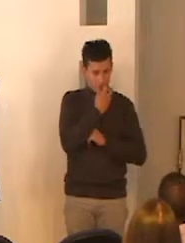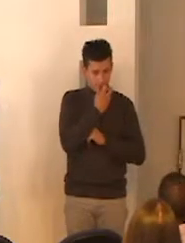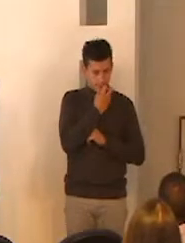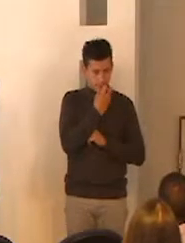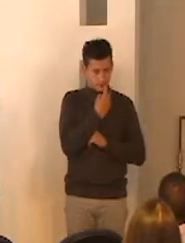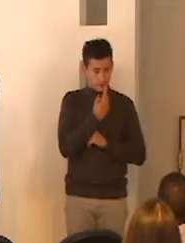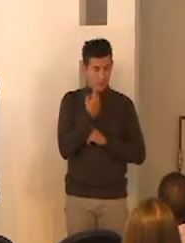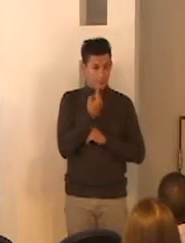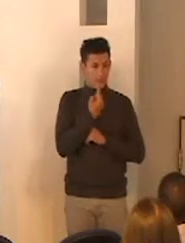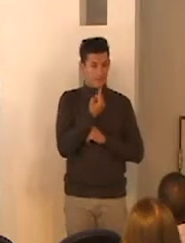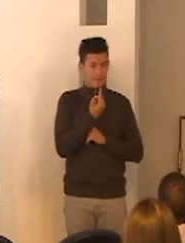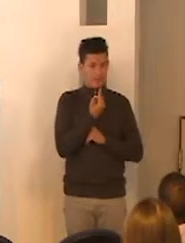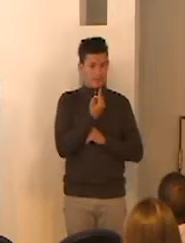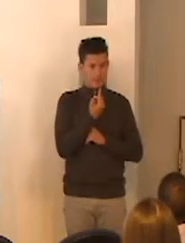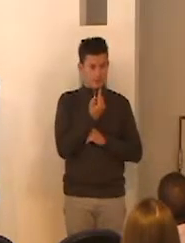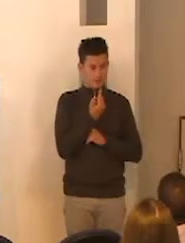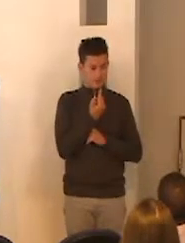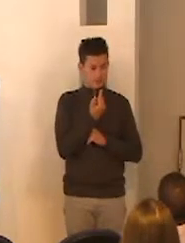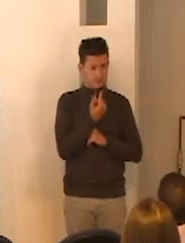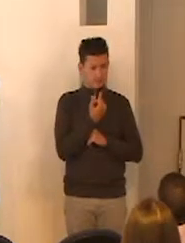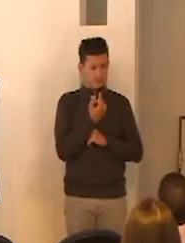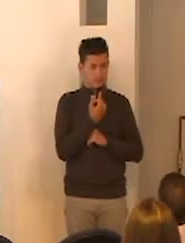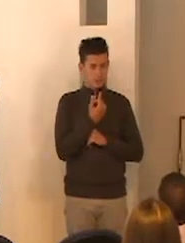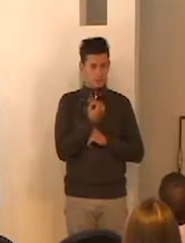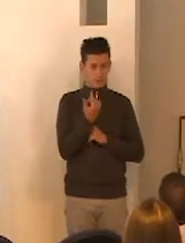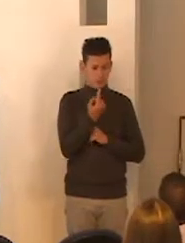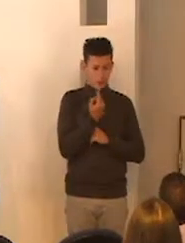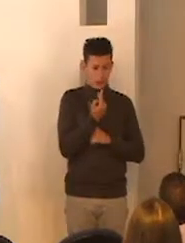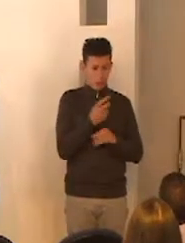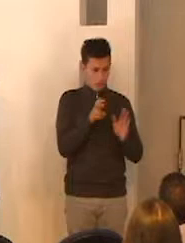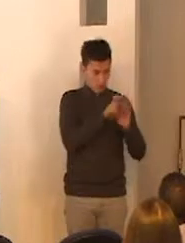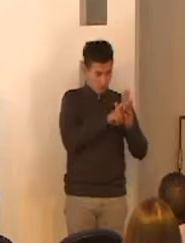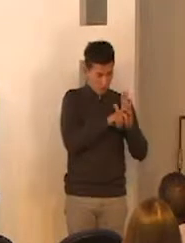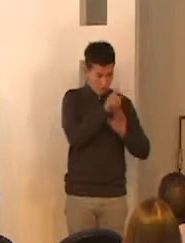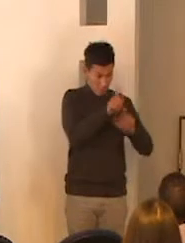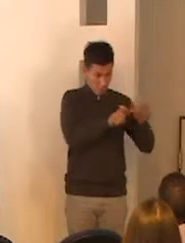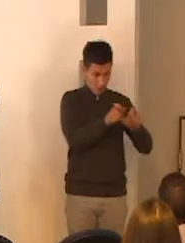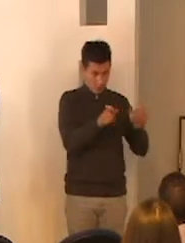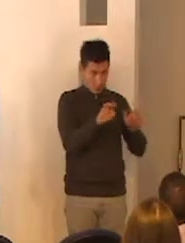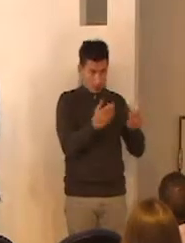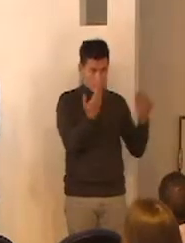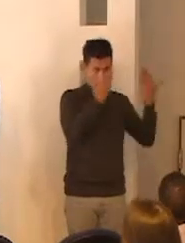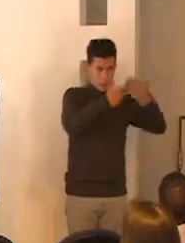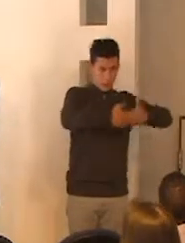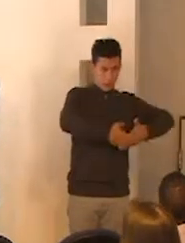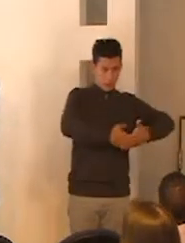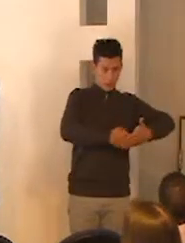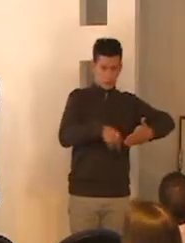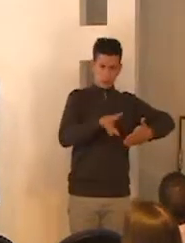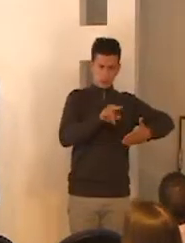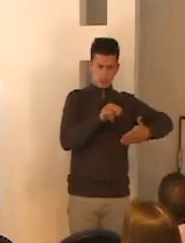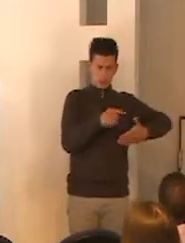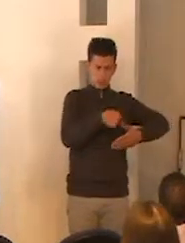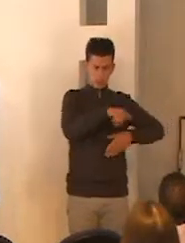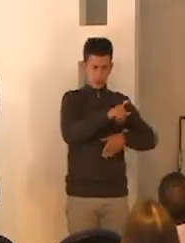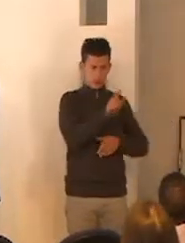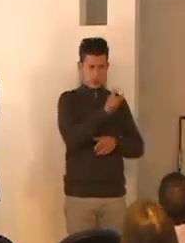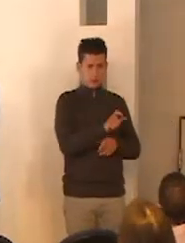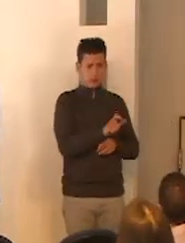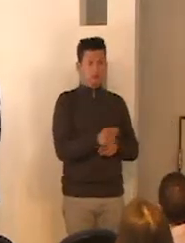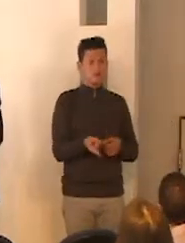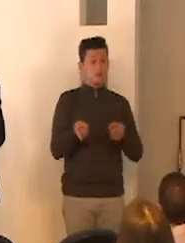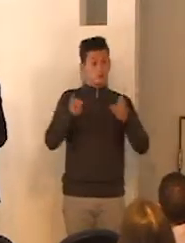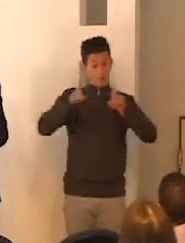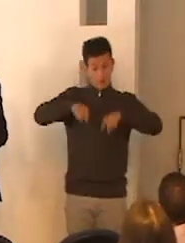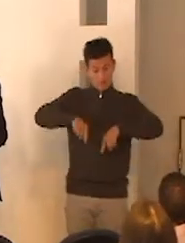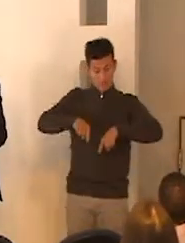no solo están en el marco de las personas con discapacidad, sino que también